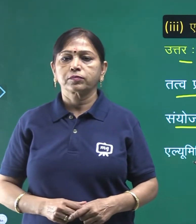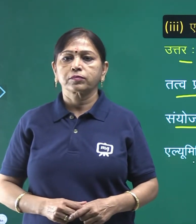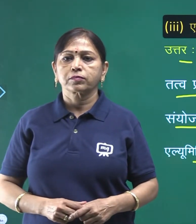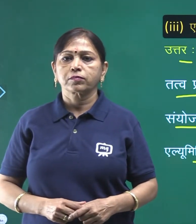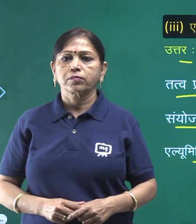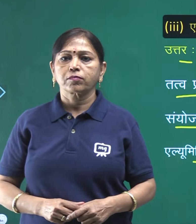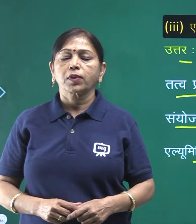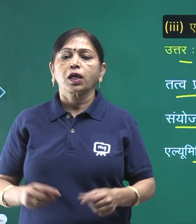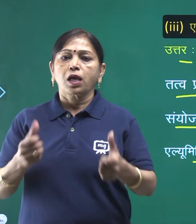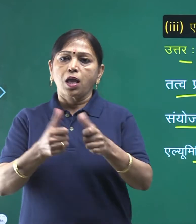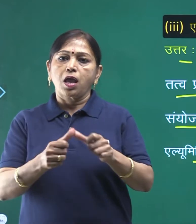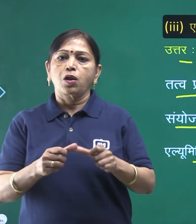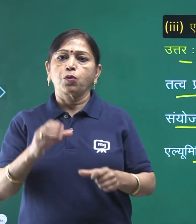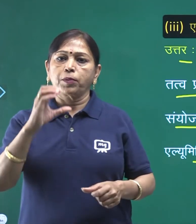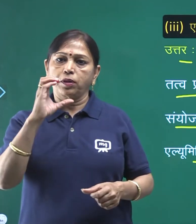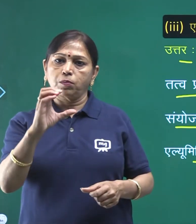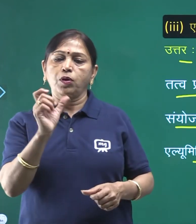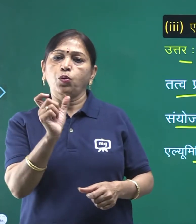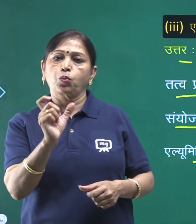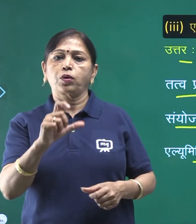एल्युमिनियम क्लोराइड का